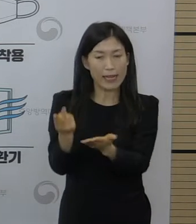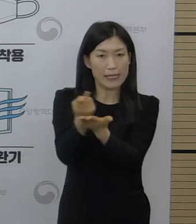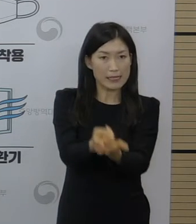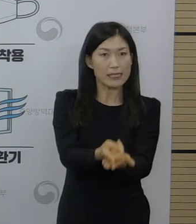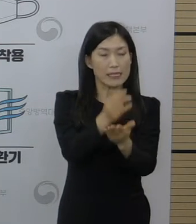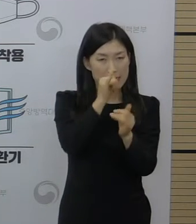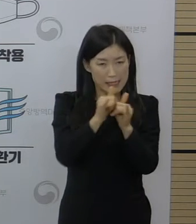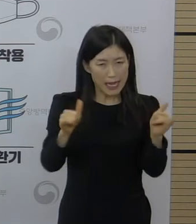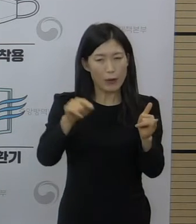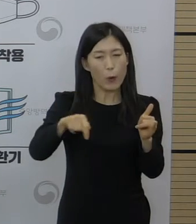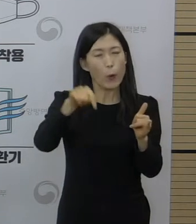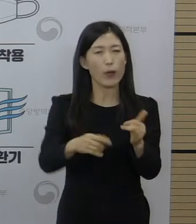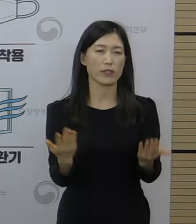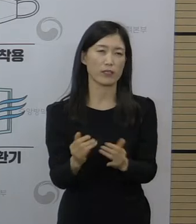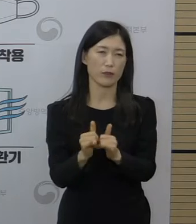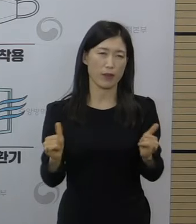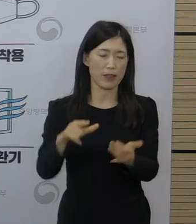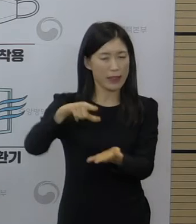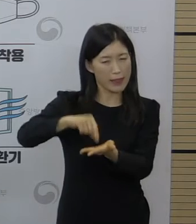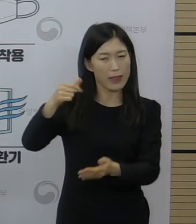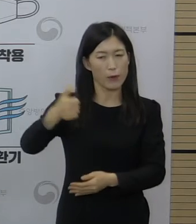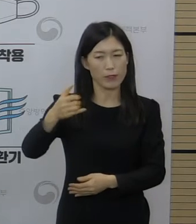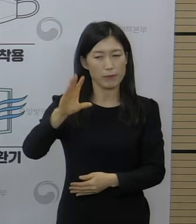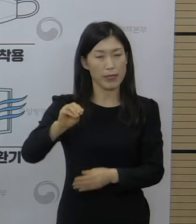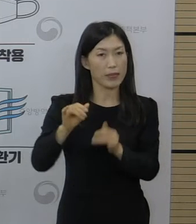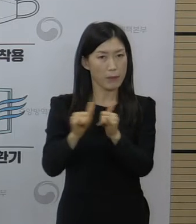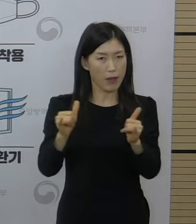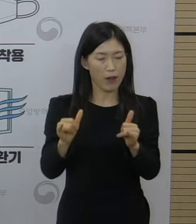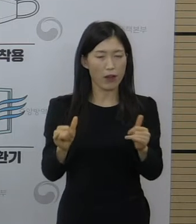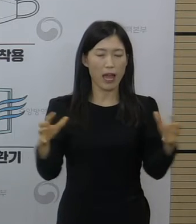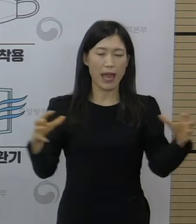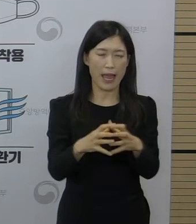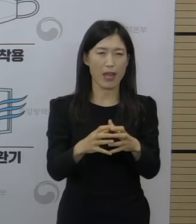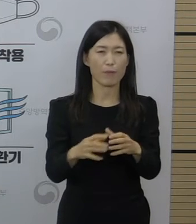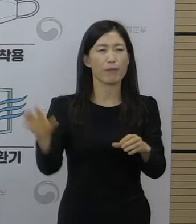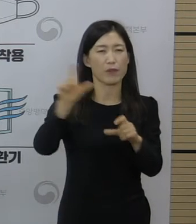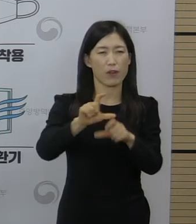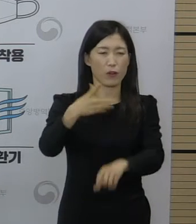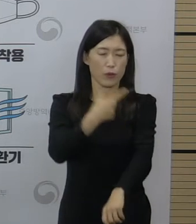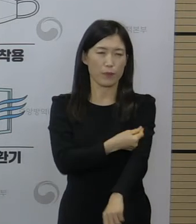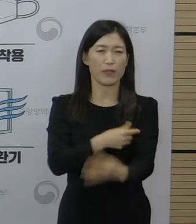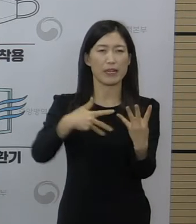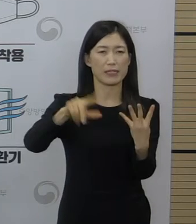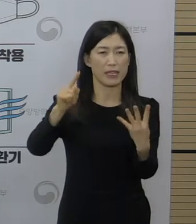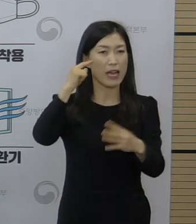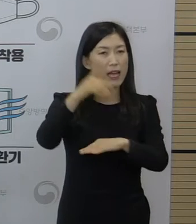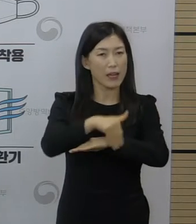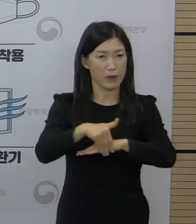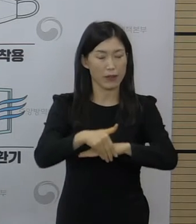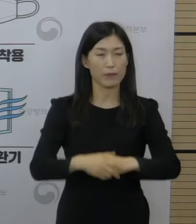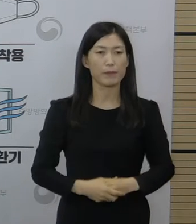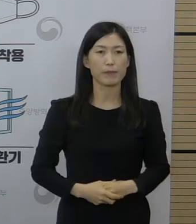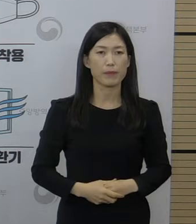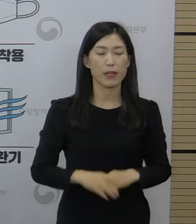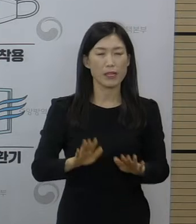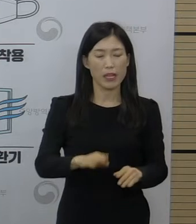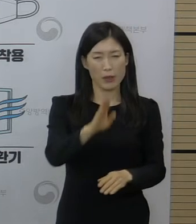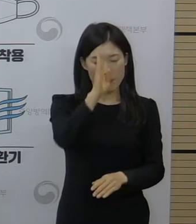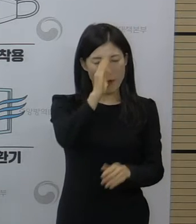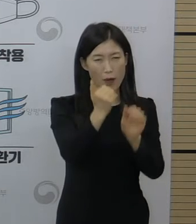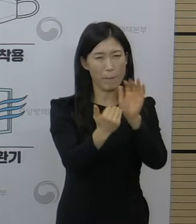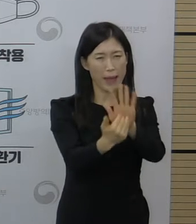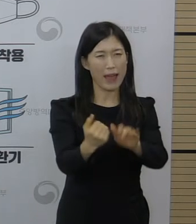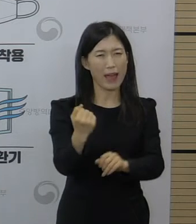입소자와 종사자 약 50만 명을 대상으로 추가 접종을 실시하도록 하겠습니다. 면역